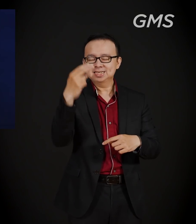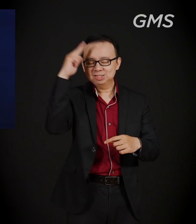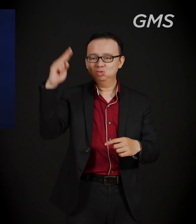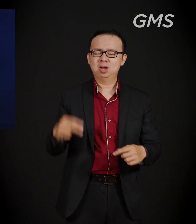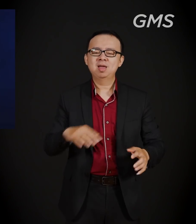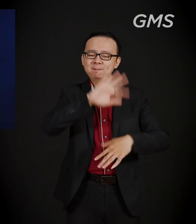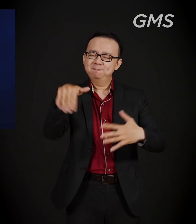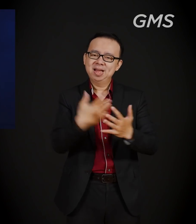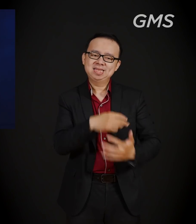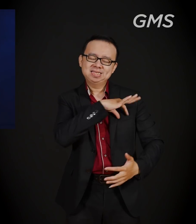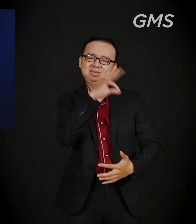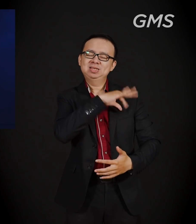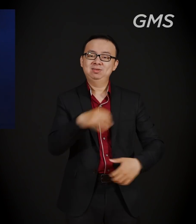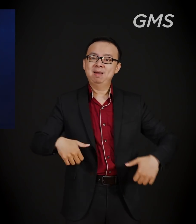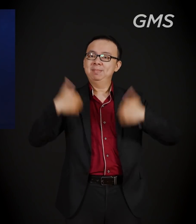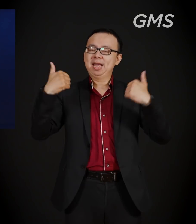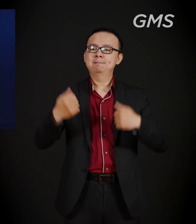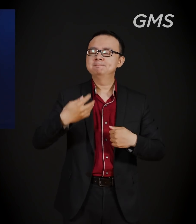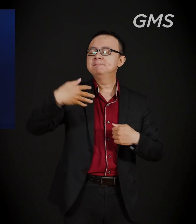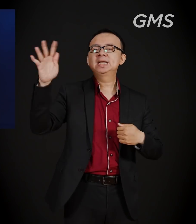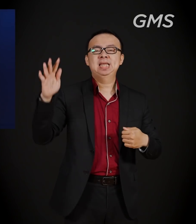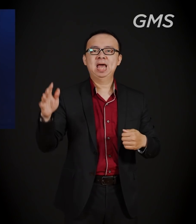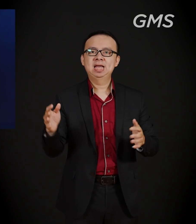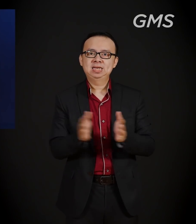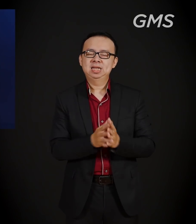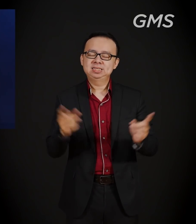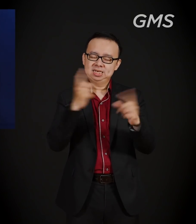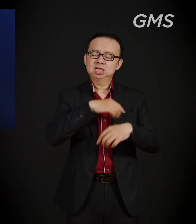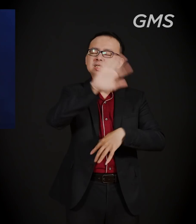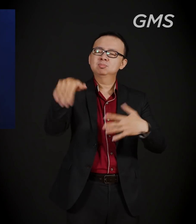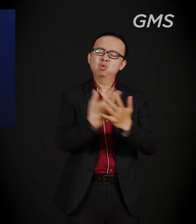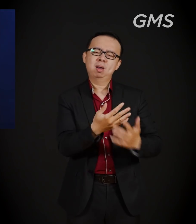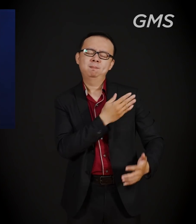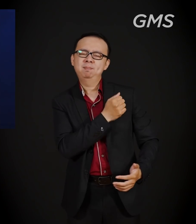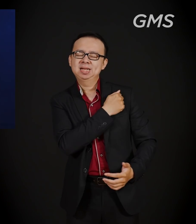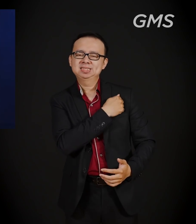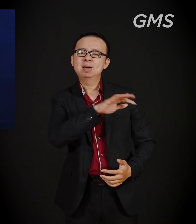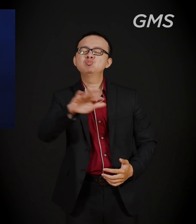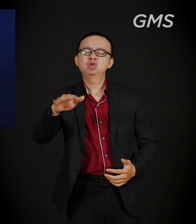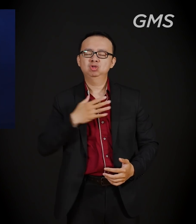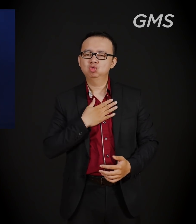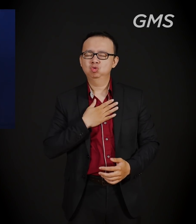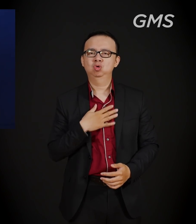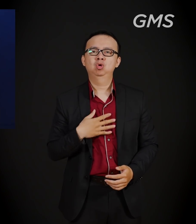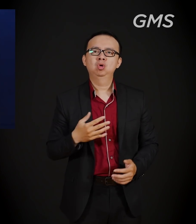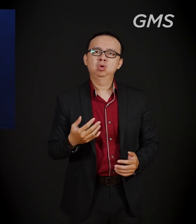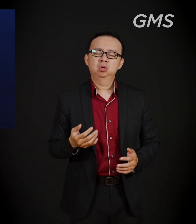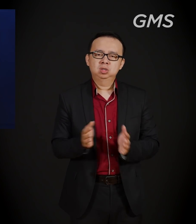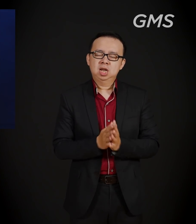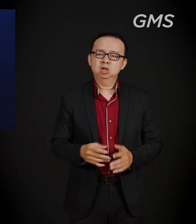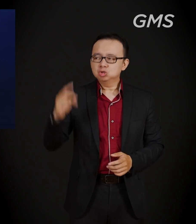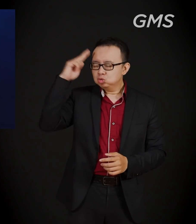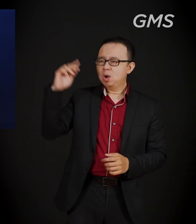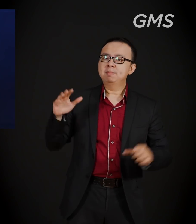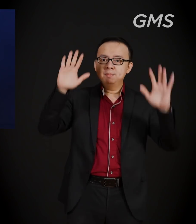jiwa-jiwa dimenangkan lewat kehidupan jemaat. Pergilah, jadikan semua bangsa muridku, kata Tuhan Yesus. Dan biar Tuhan memberkati keluar